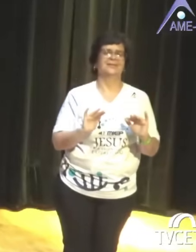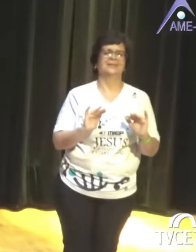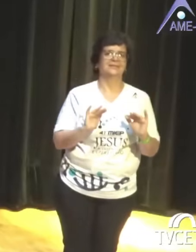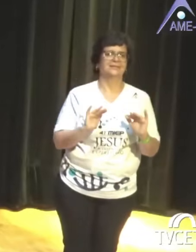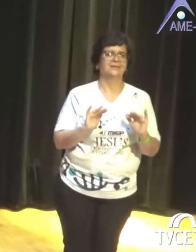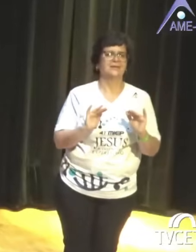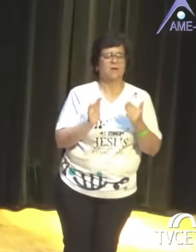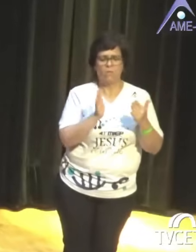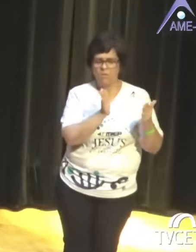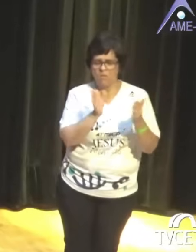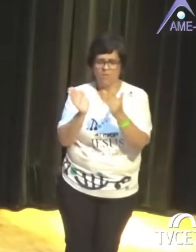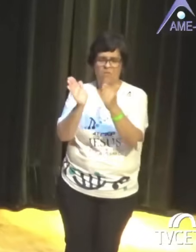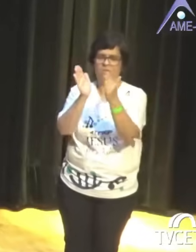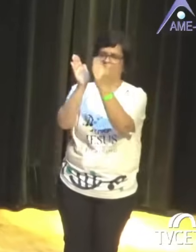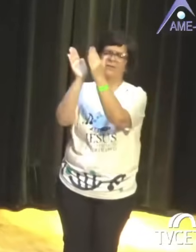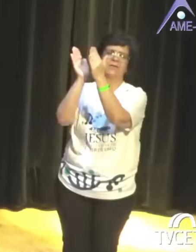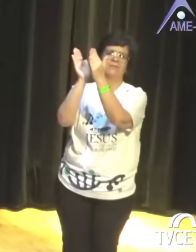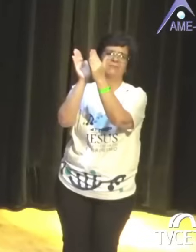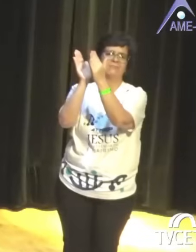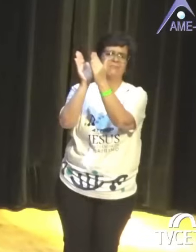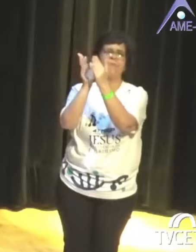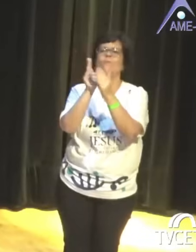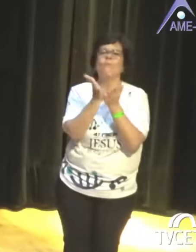qual caminho